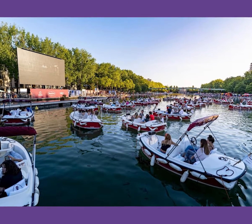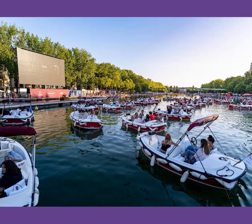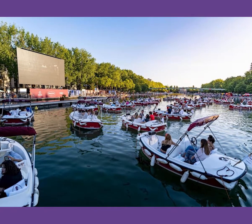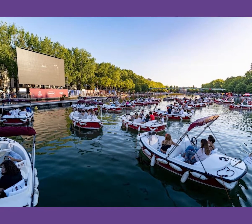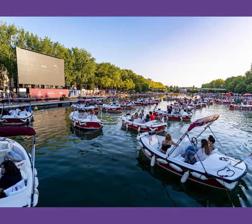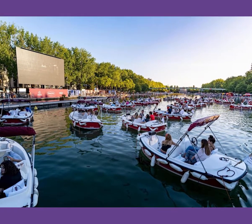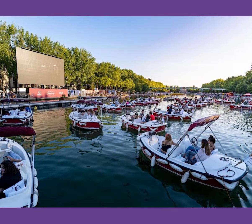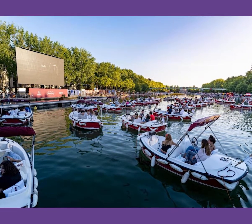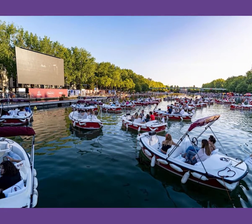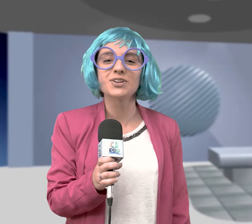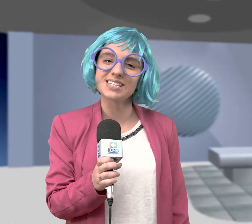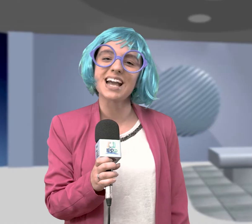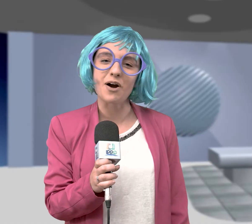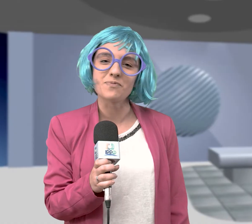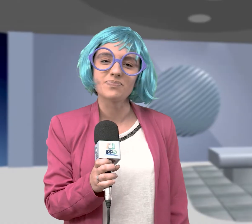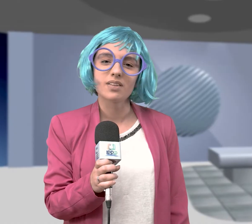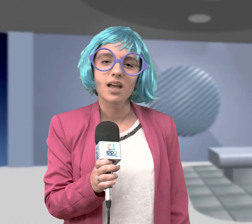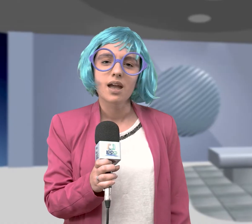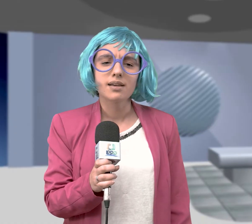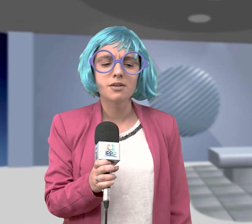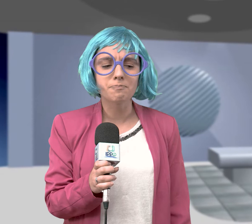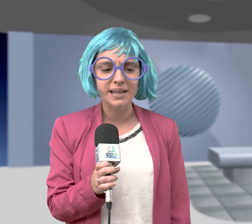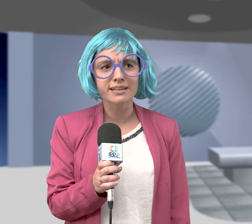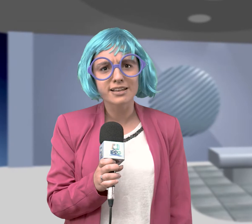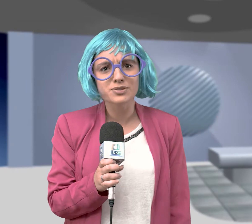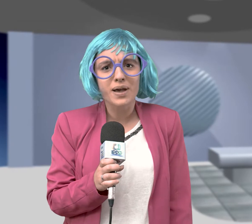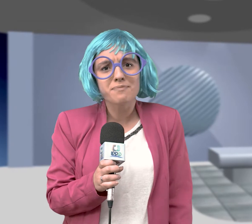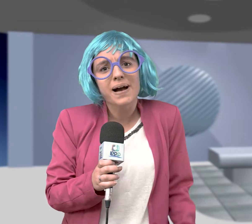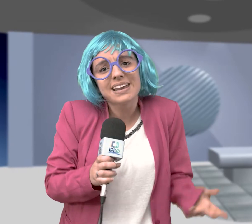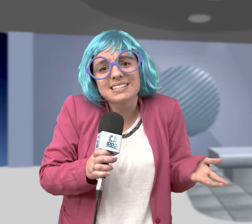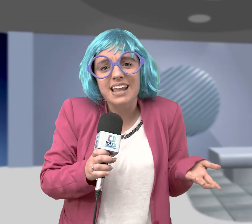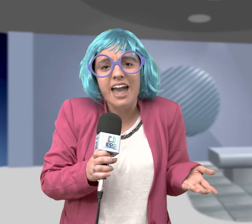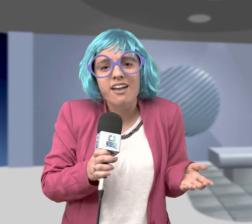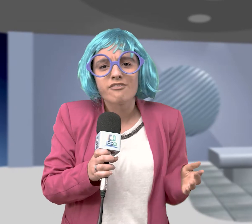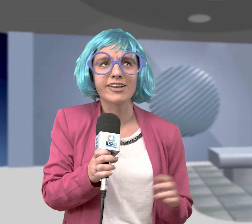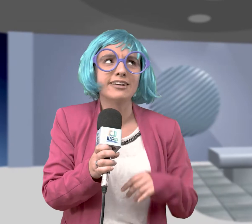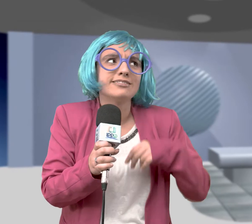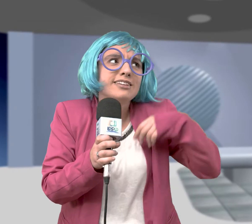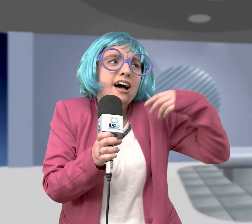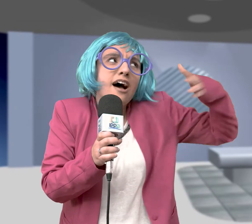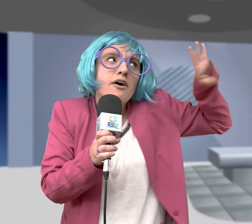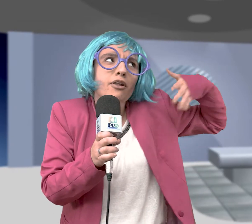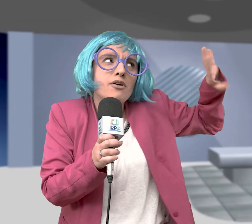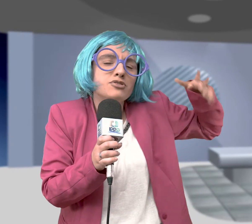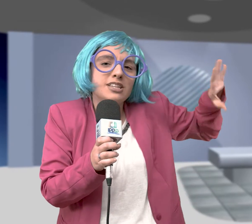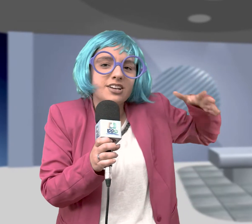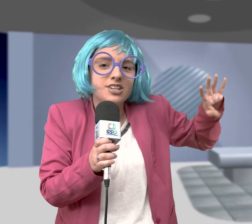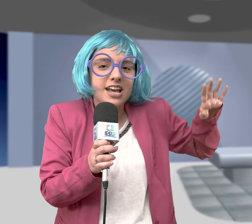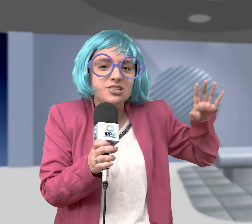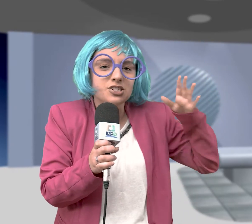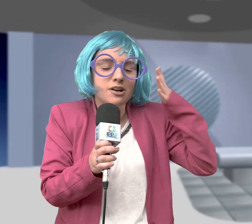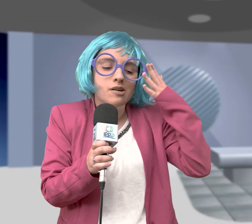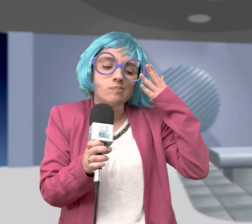o distanciamento social. Que pena que isso é em Paris, né? Fica tão longe da gente,